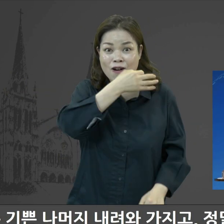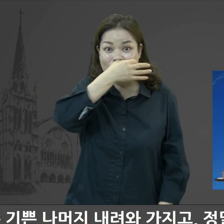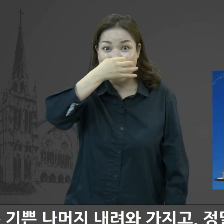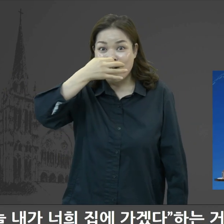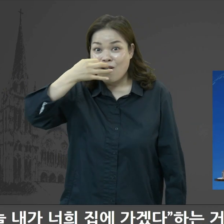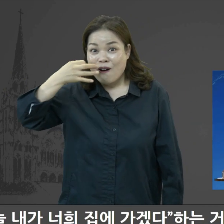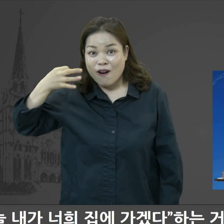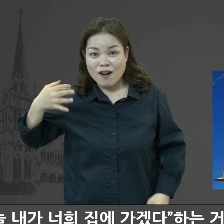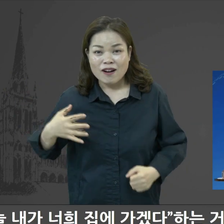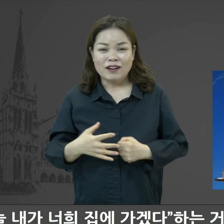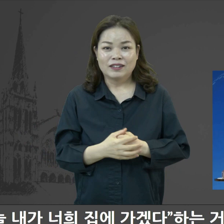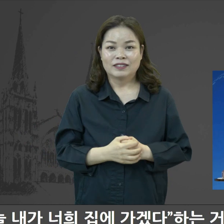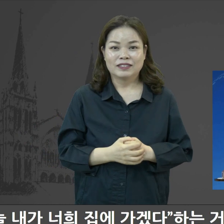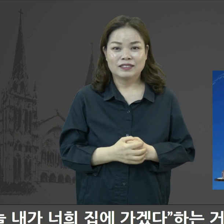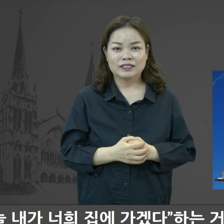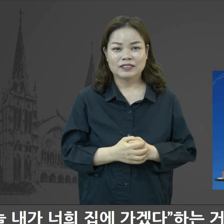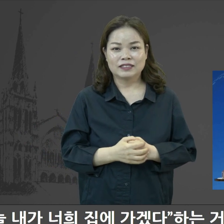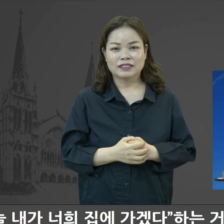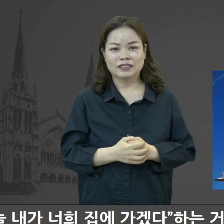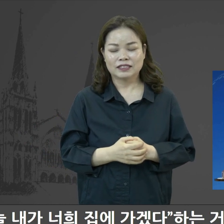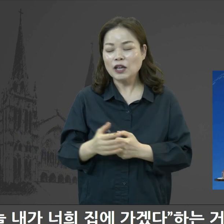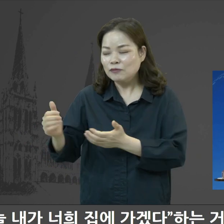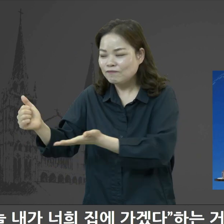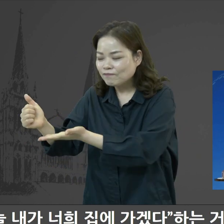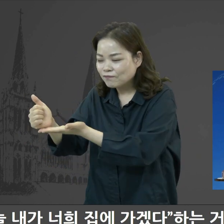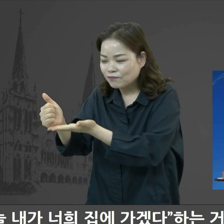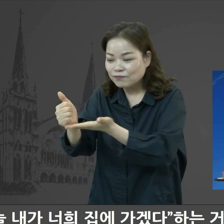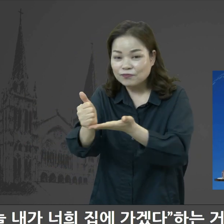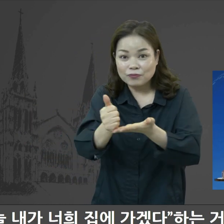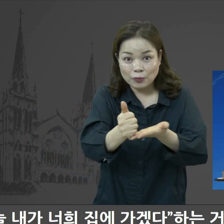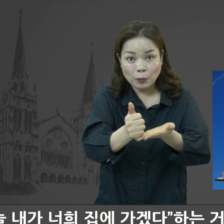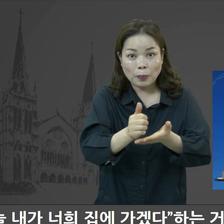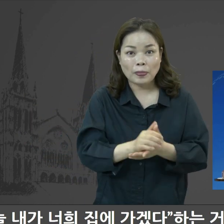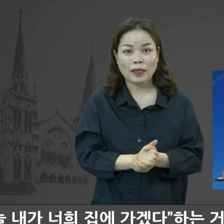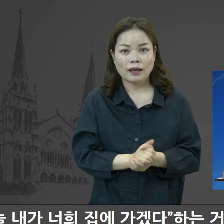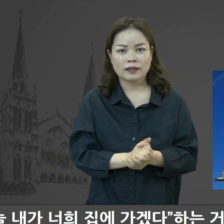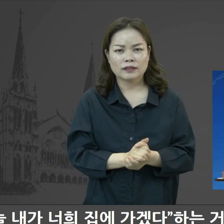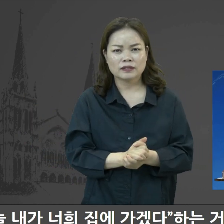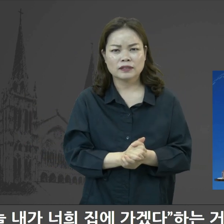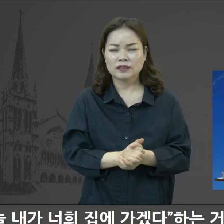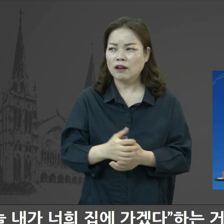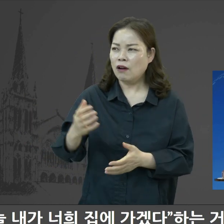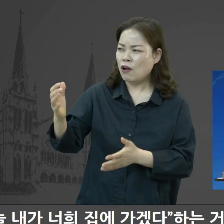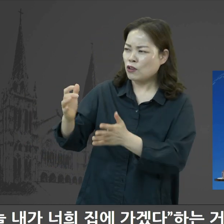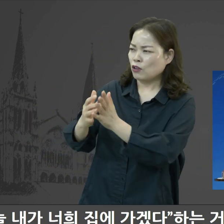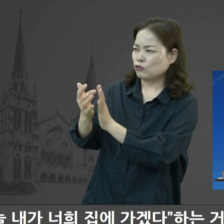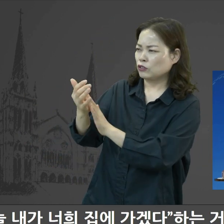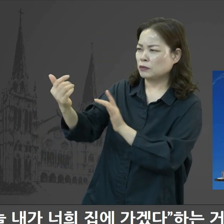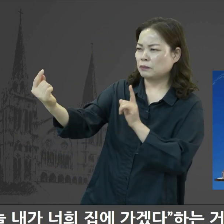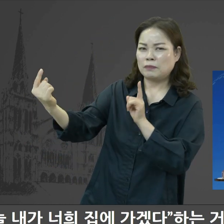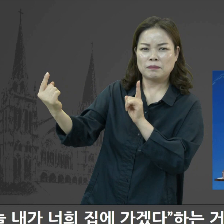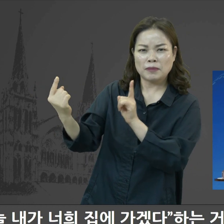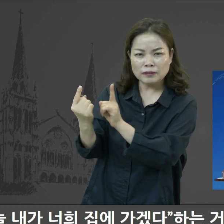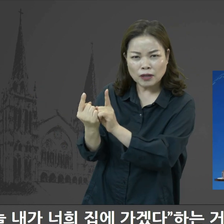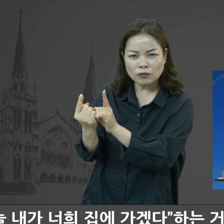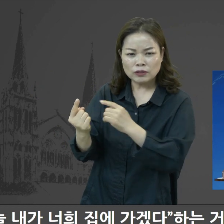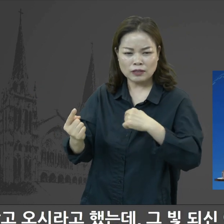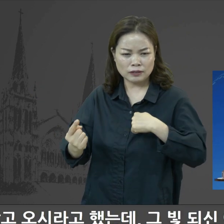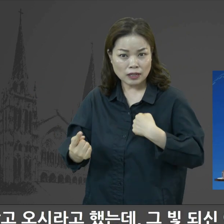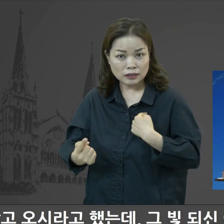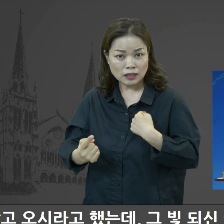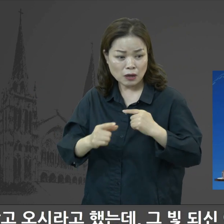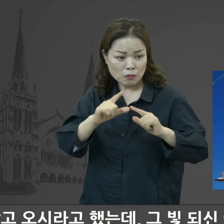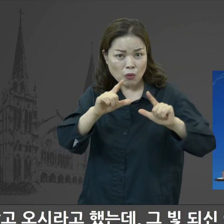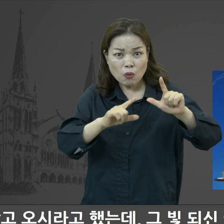좋았겠어요. 그래갖고 막 오시라고 했는데 그 빛 대신 예수님 앞에 자기 자신의